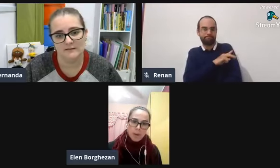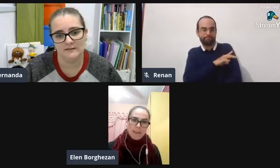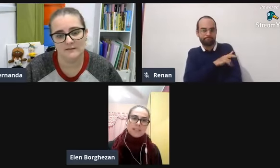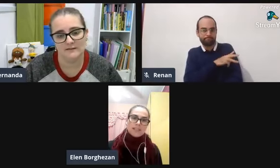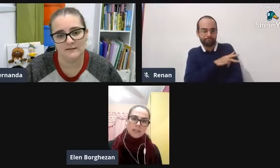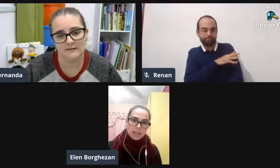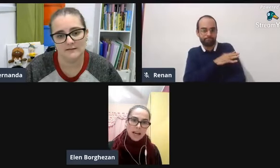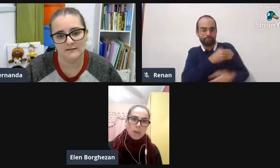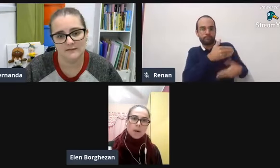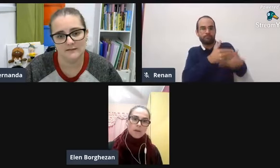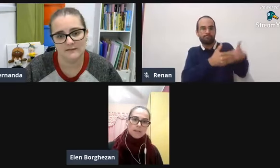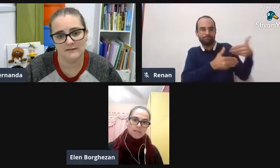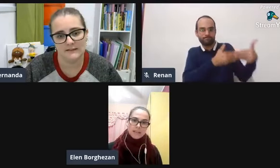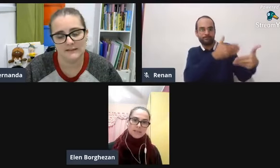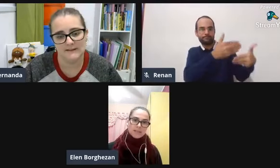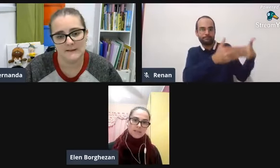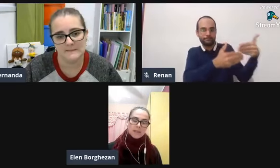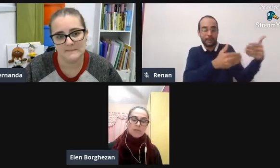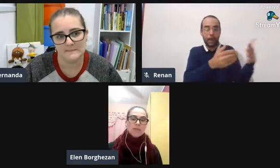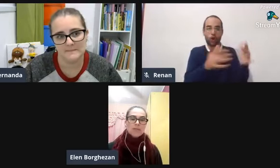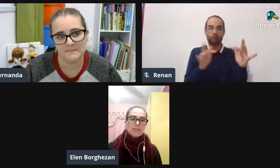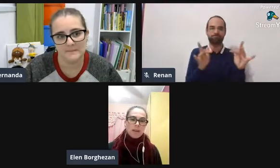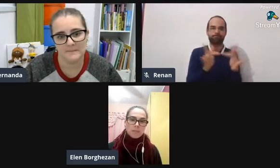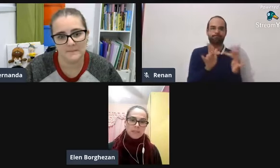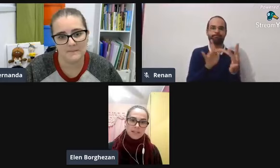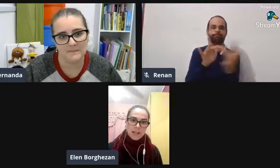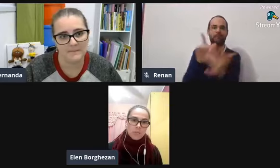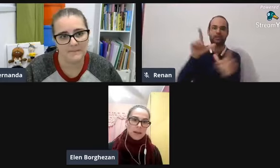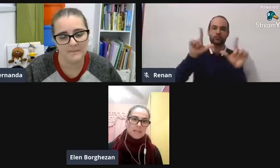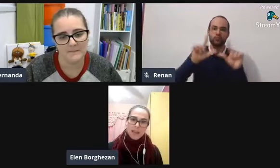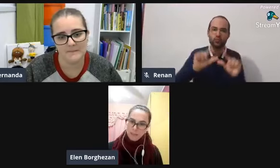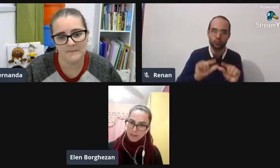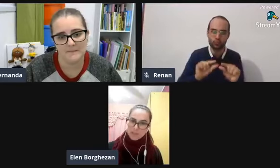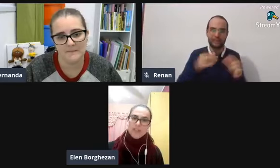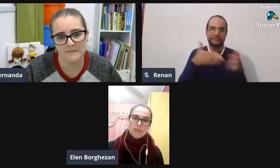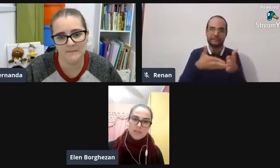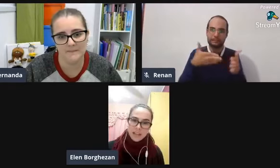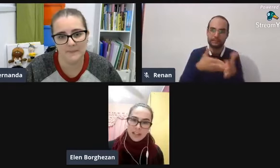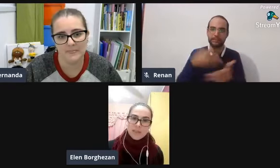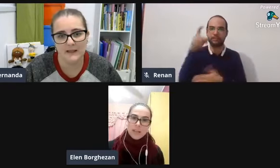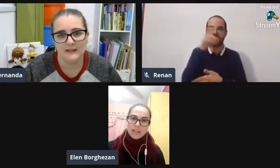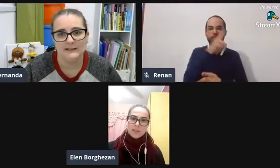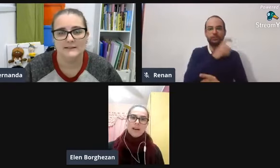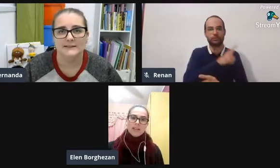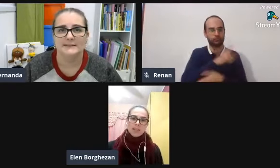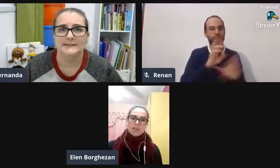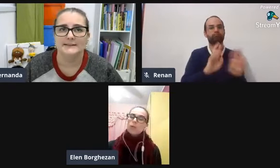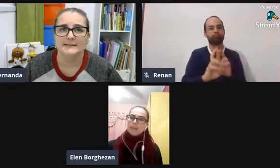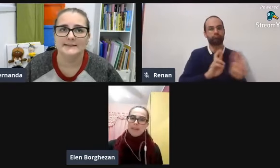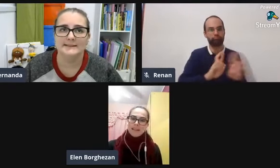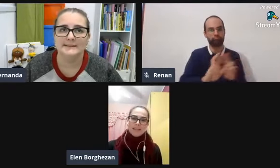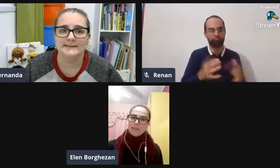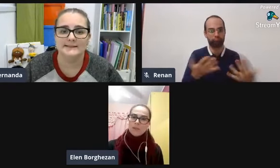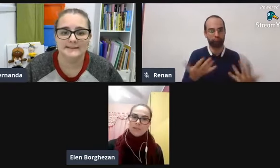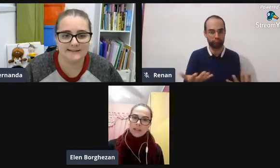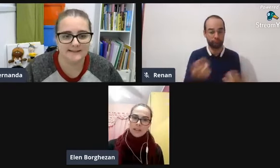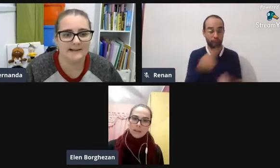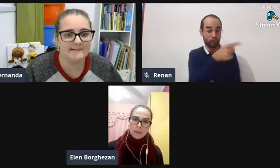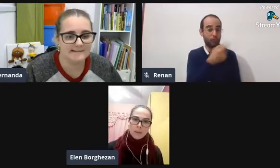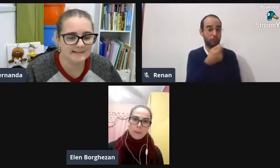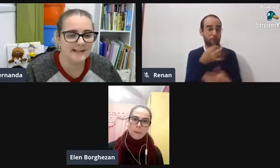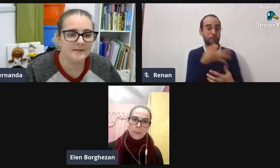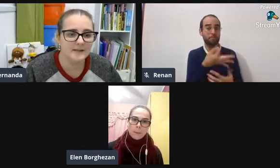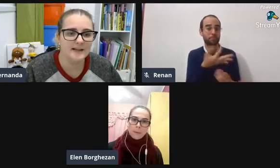acho que aquilo começa a se tornar uma coisa mais, não vou dizer que é um empecilho, mas é mais difícil de se relacionar, tu não acha? Tu que tá mais dentro,